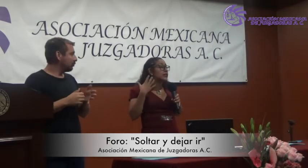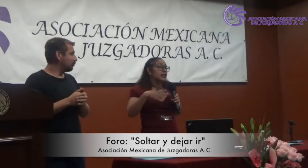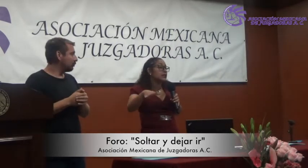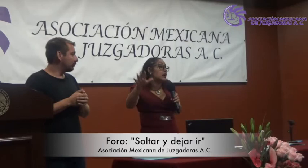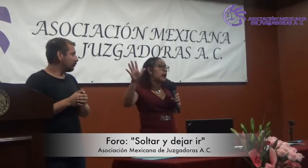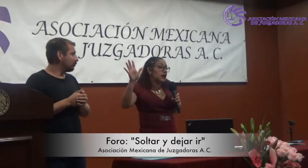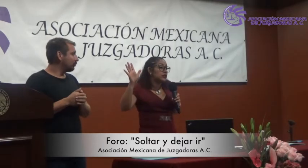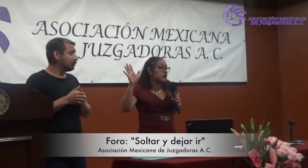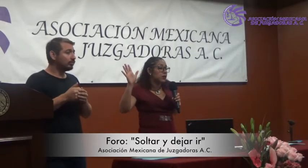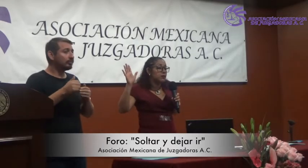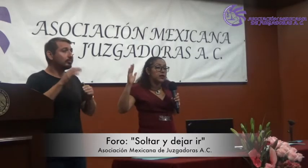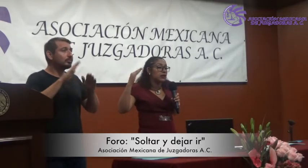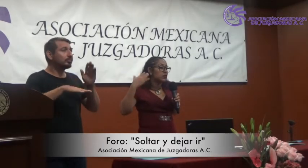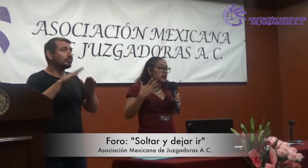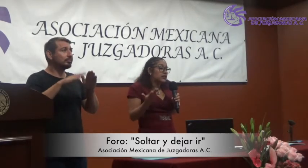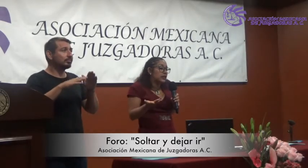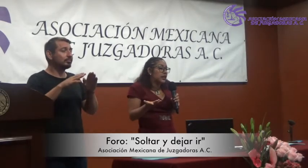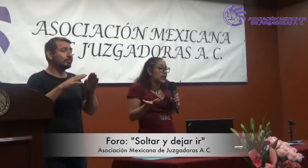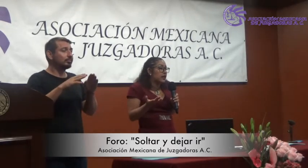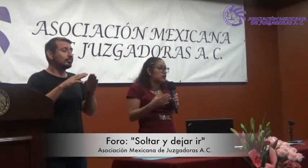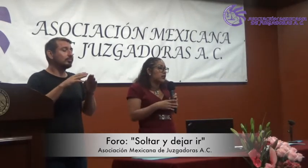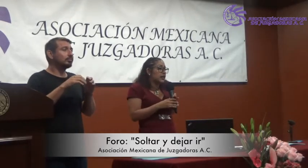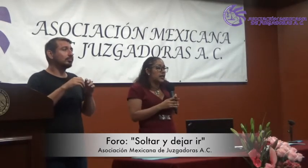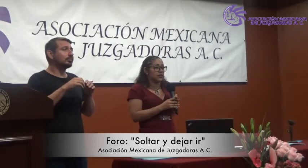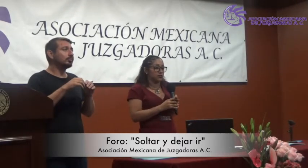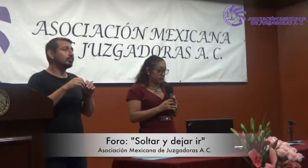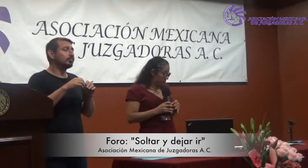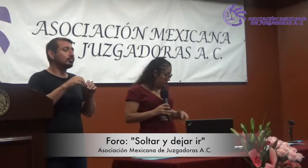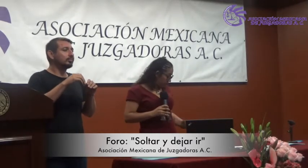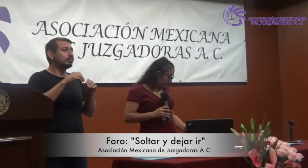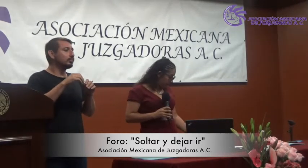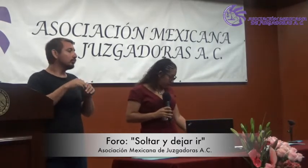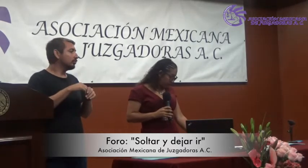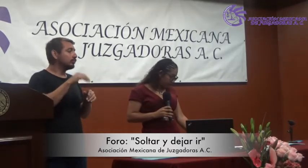No pega, se va, simplemente no, ni siquiera no hace nada.